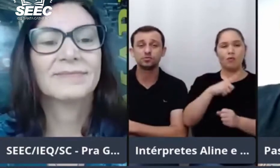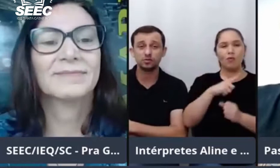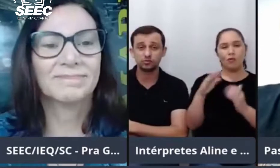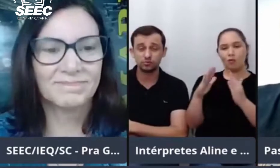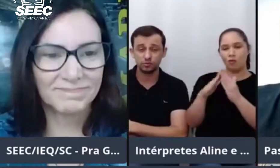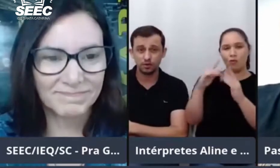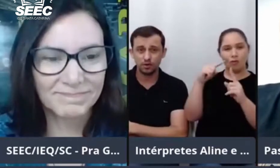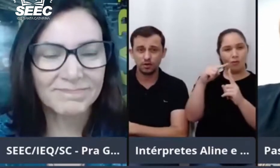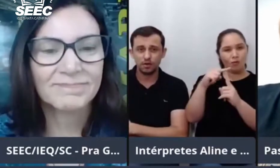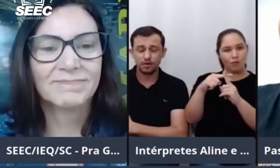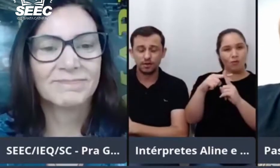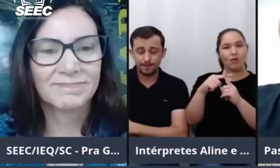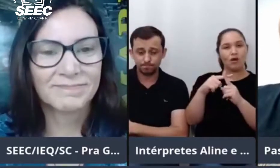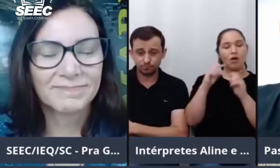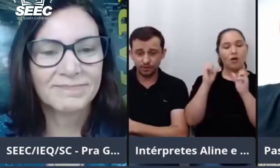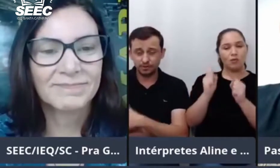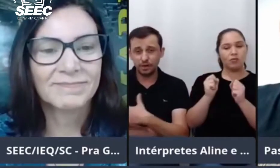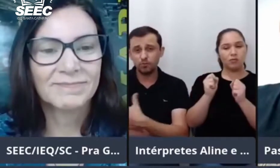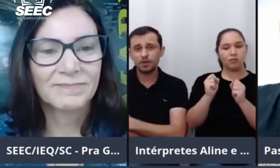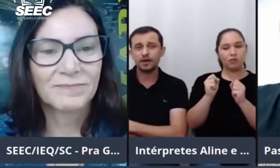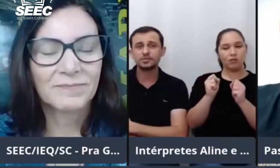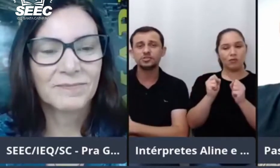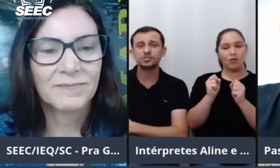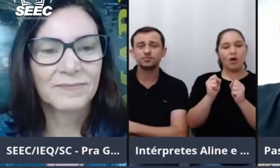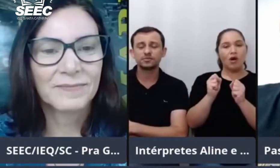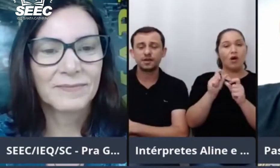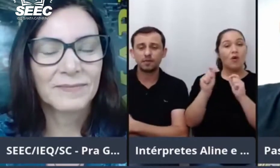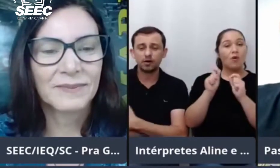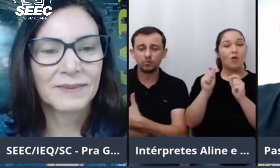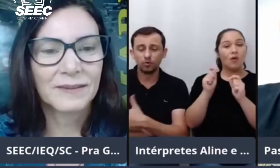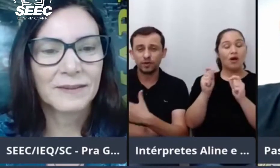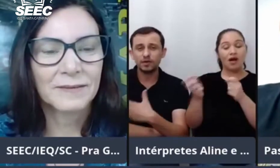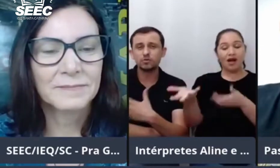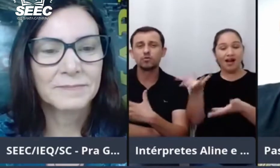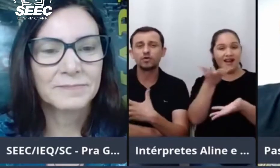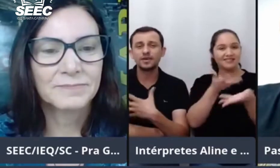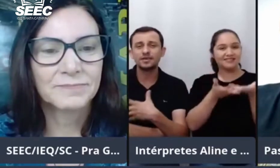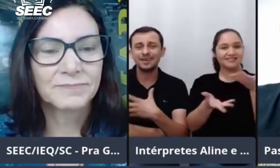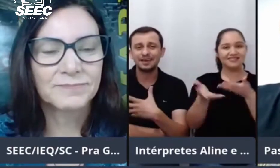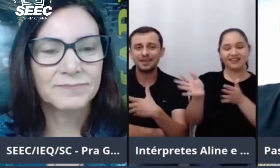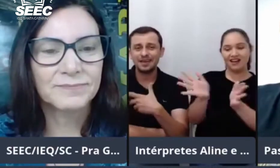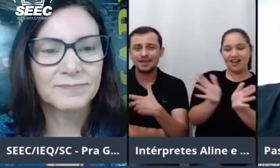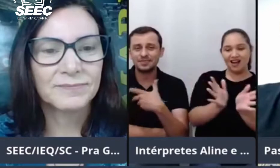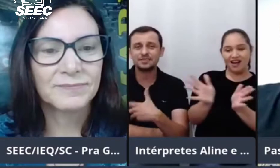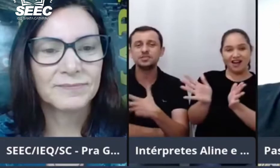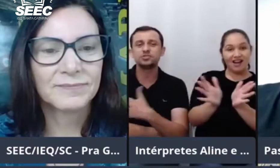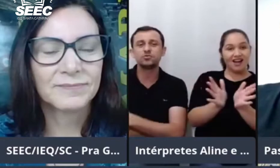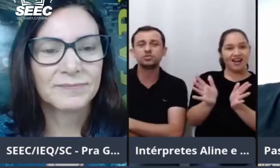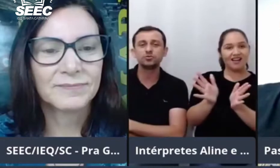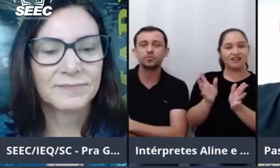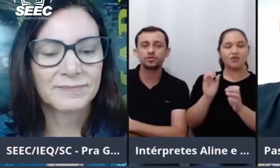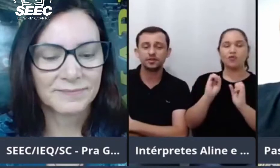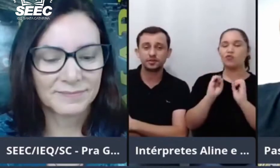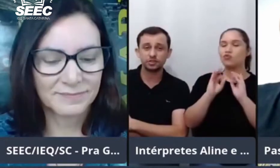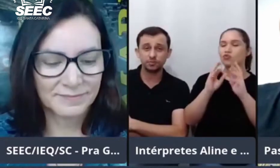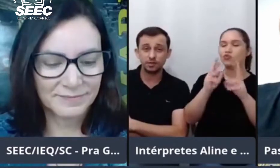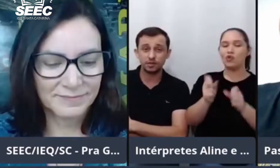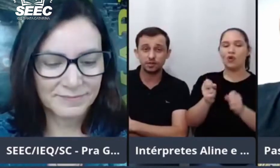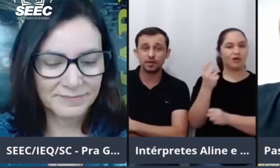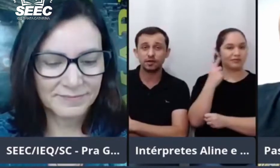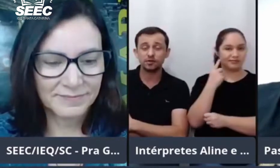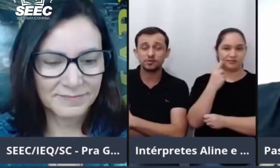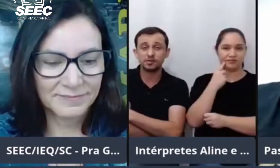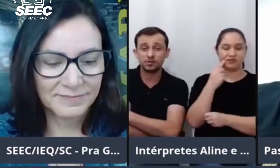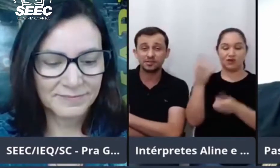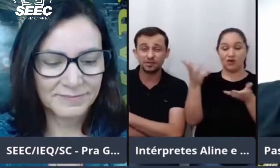né, para o sujeito surdo. Então, a gente tem um trabalho... O que existe hoje no projeto Igreja